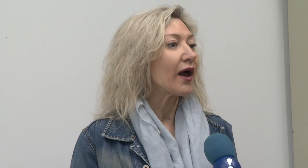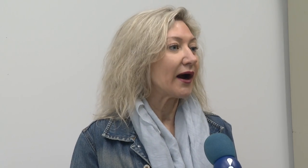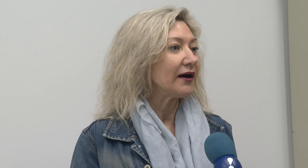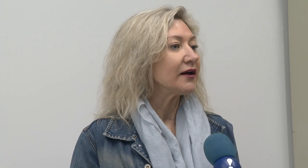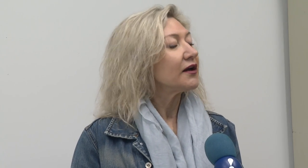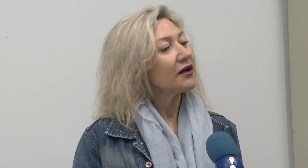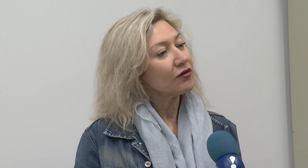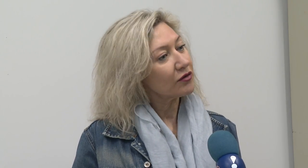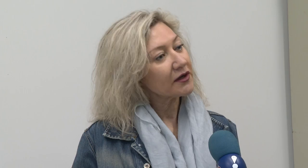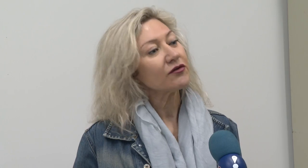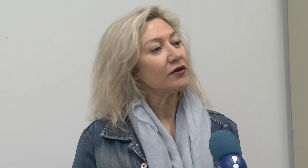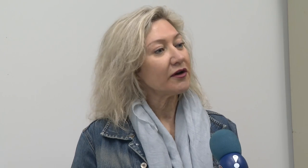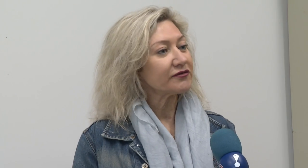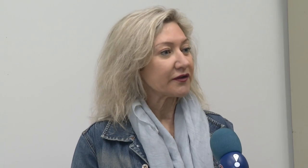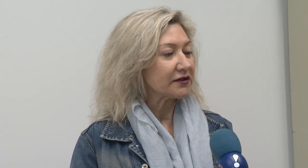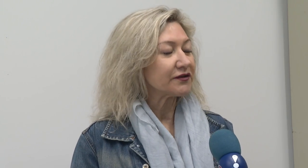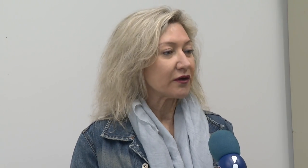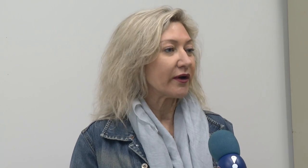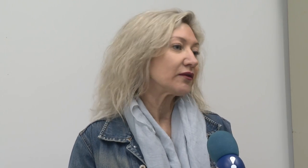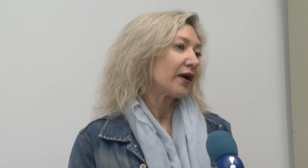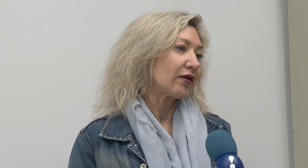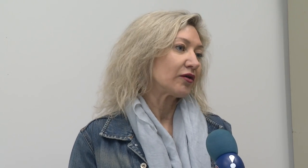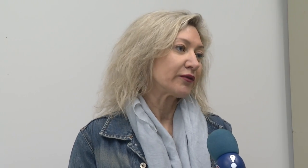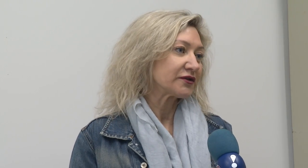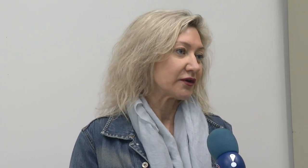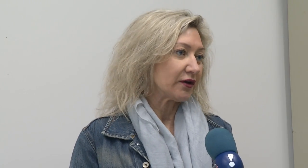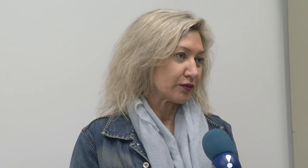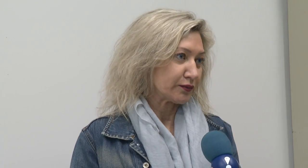regular e no contrator ele frequentam aula com professor e